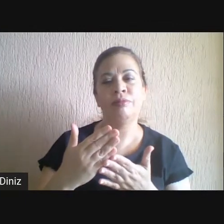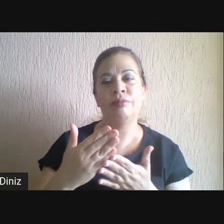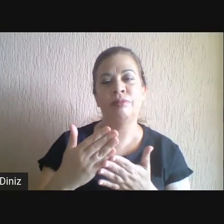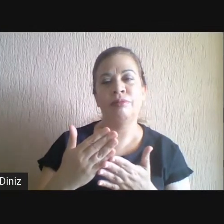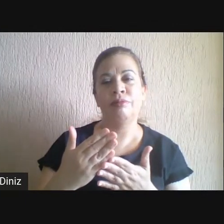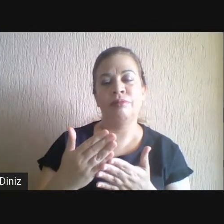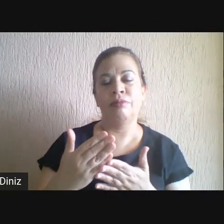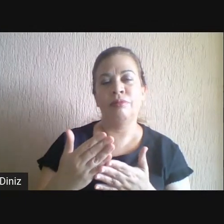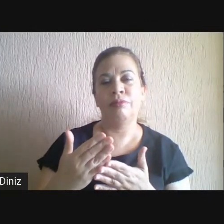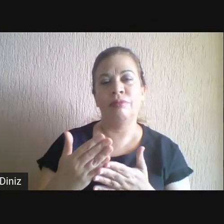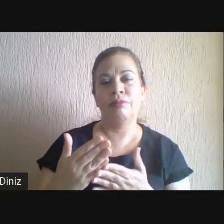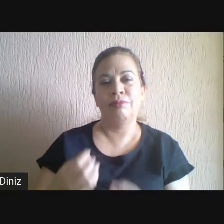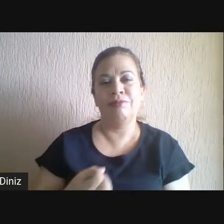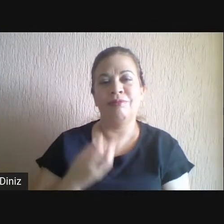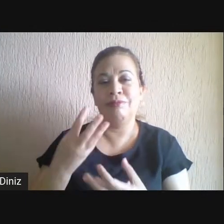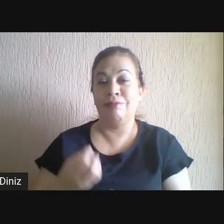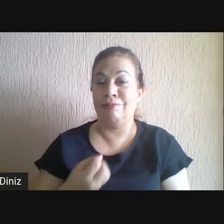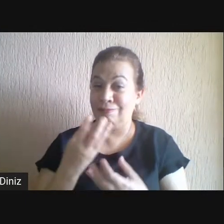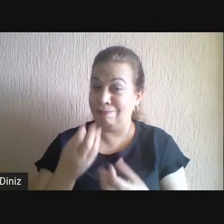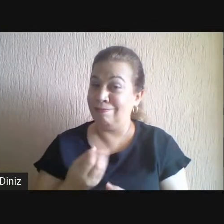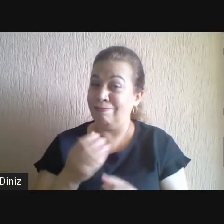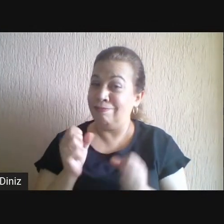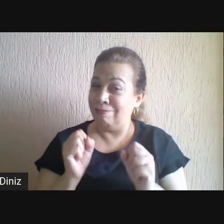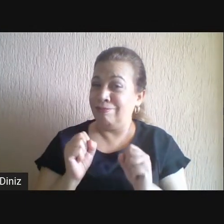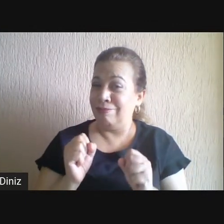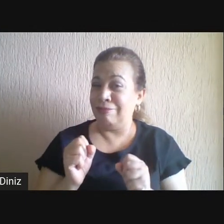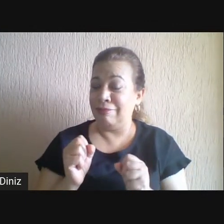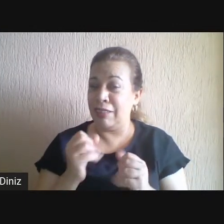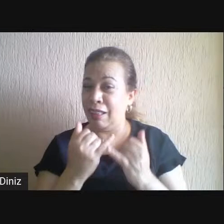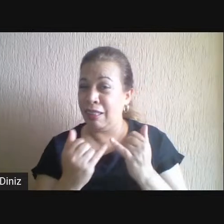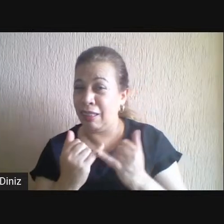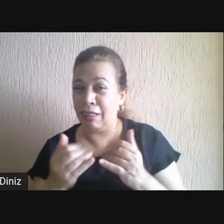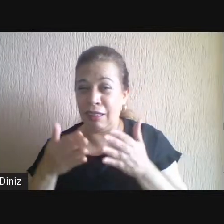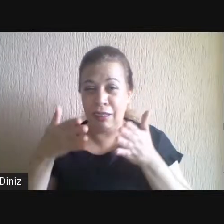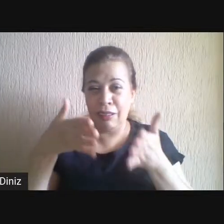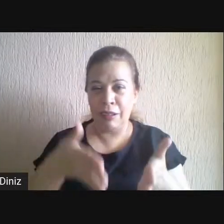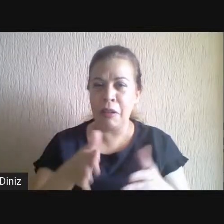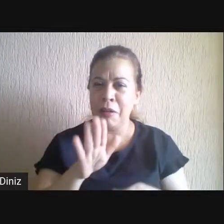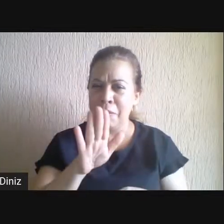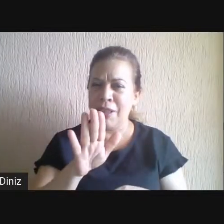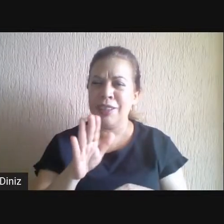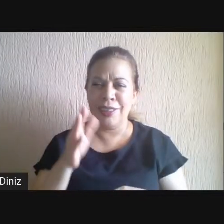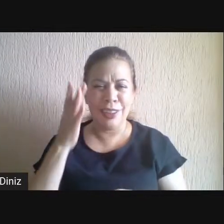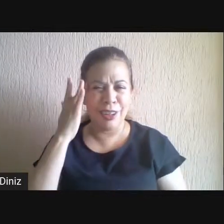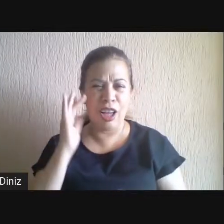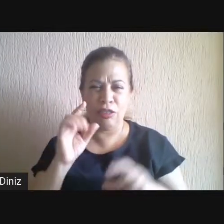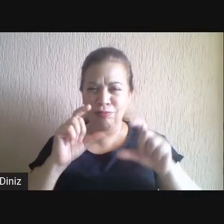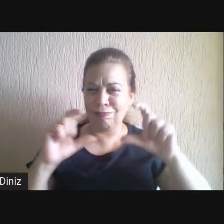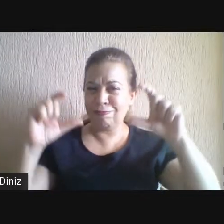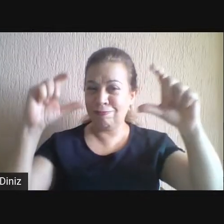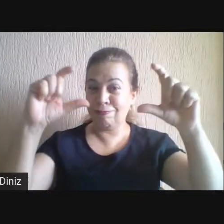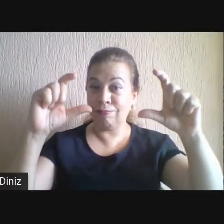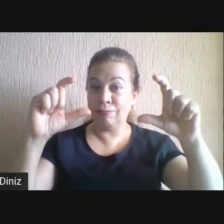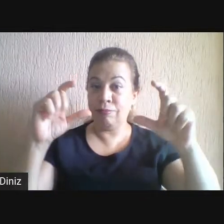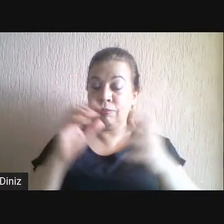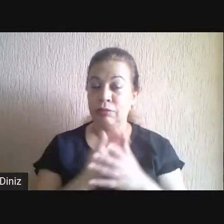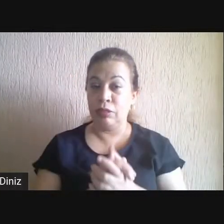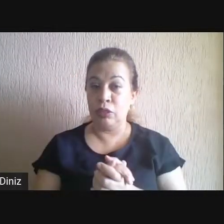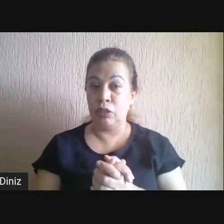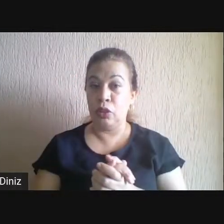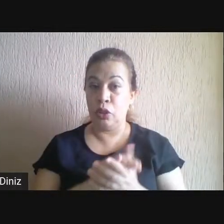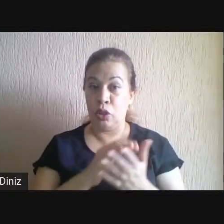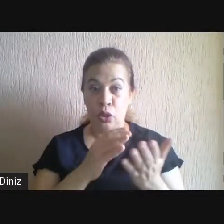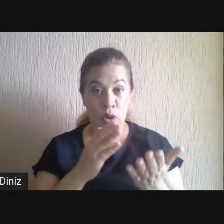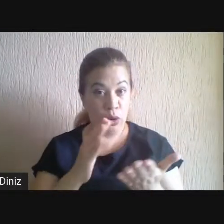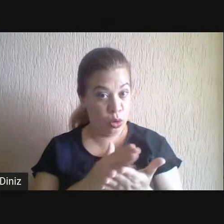pode ser um pouco chato, mas eu acho que, de certa forma, esse parágrafo que que está nos livros que eu publiquei, que eu acho que, de